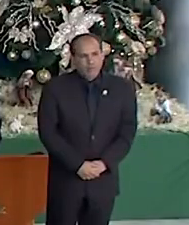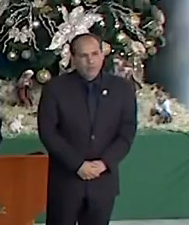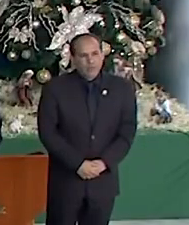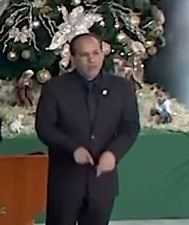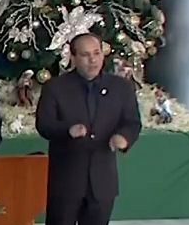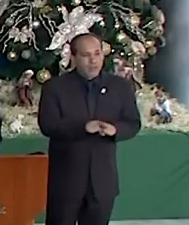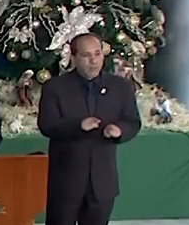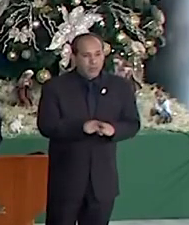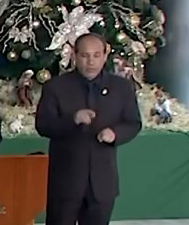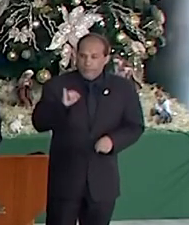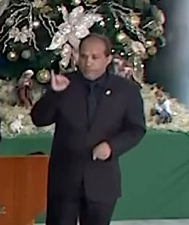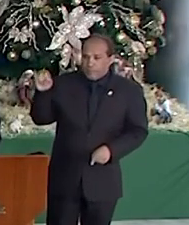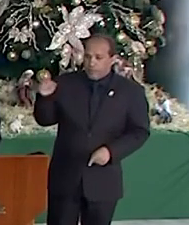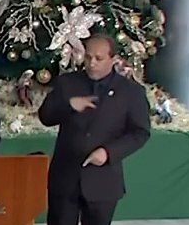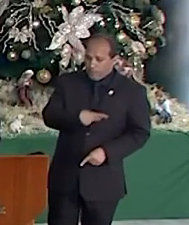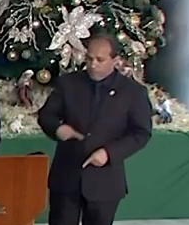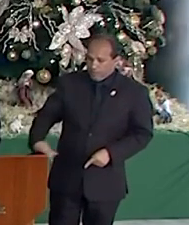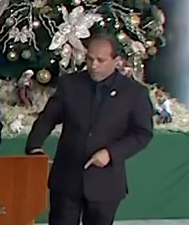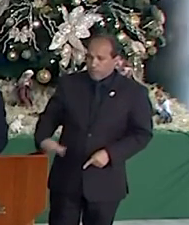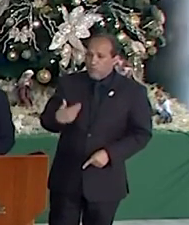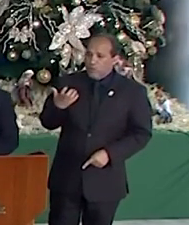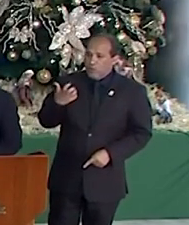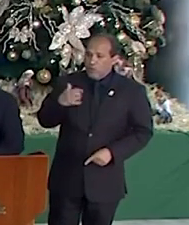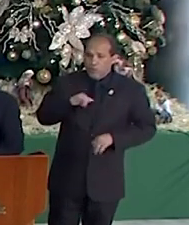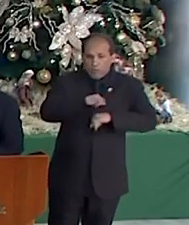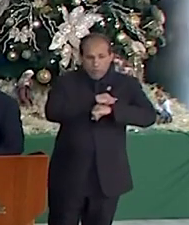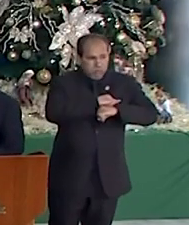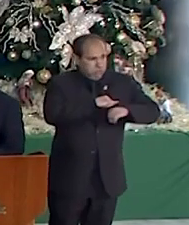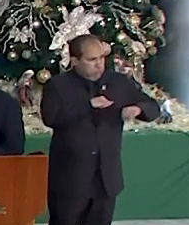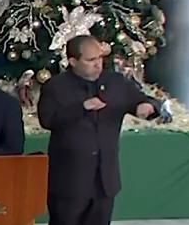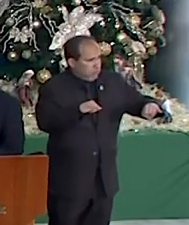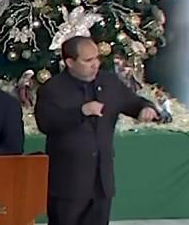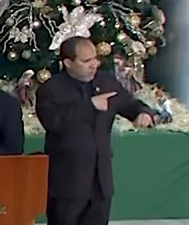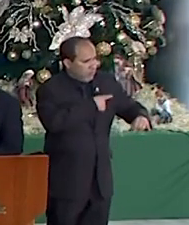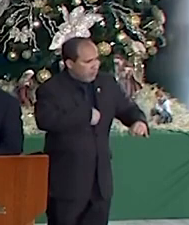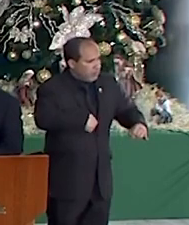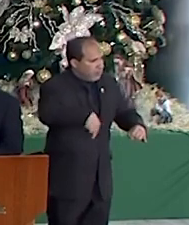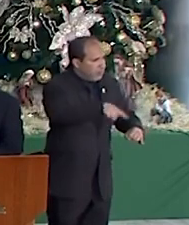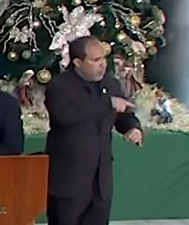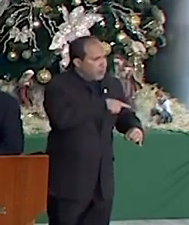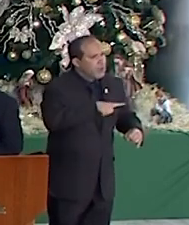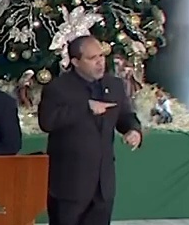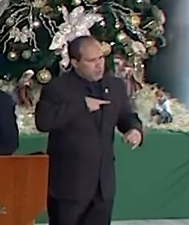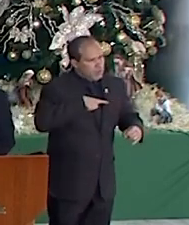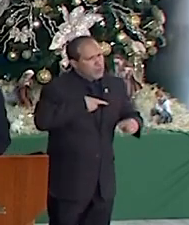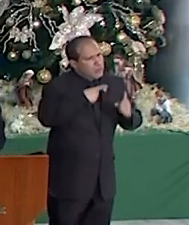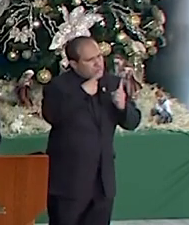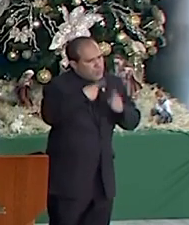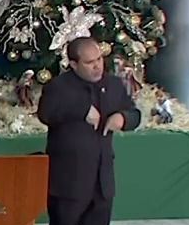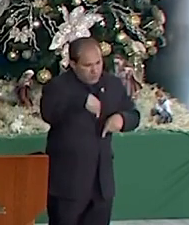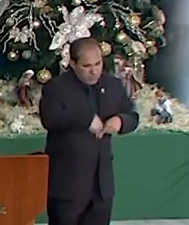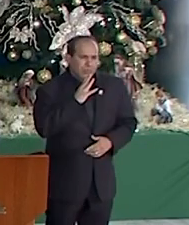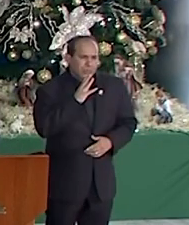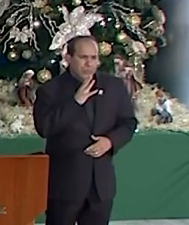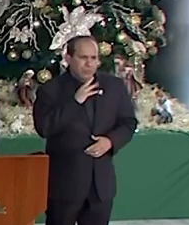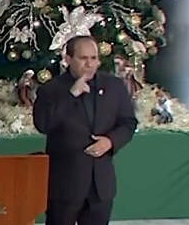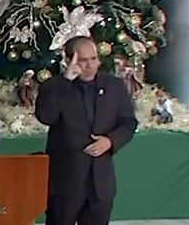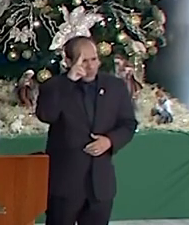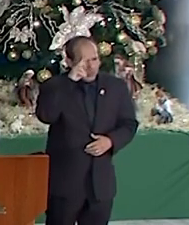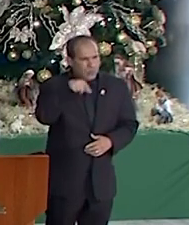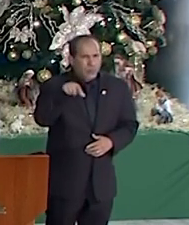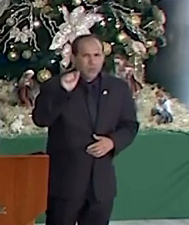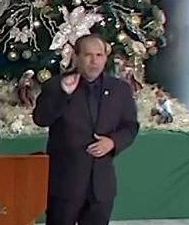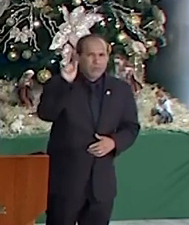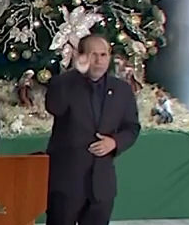presidente eu quero falar do que nós enfrentamos já no brasil o